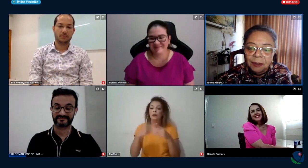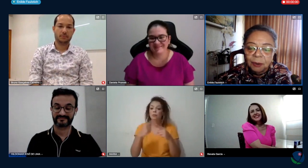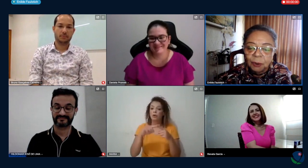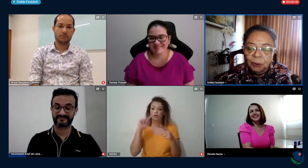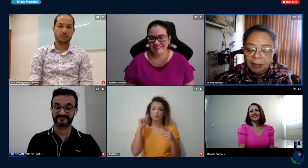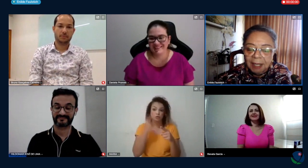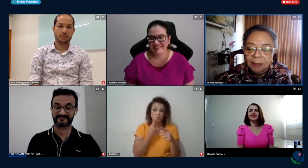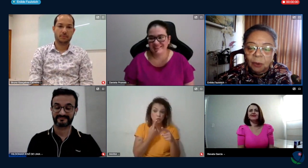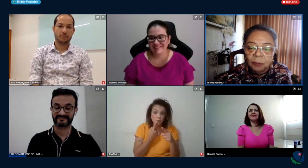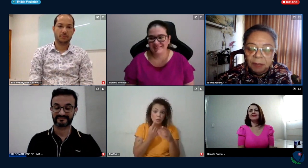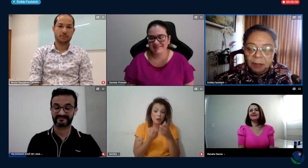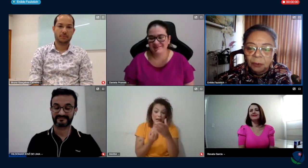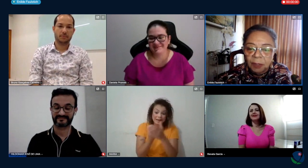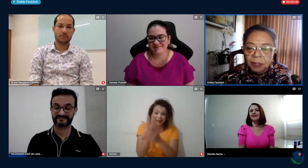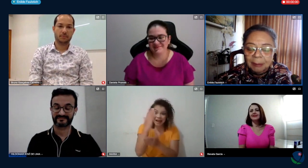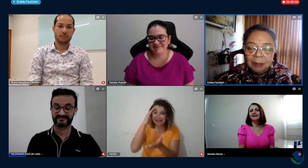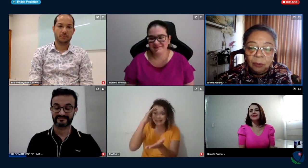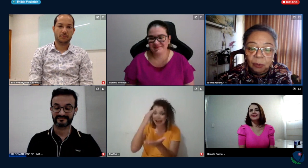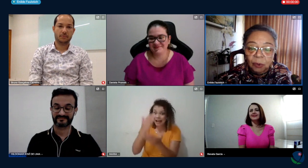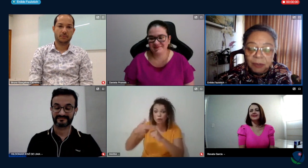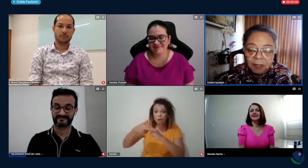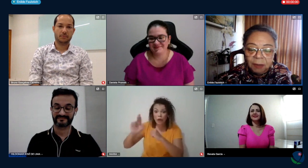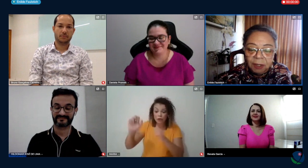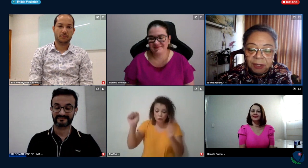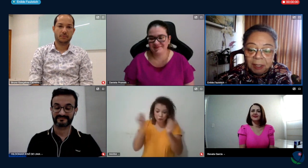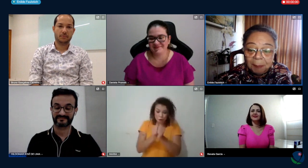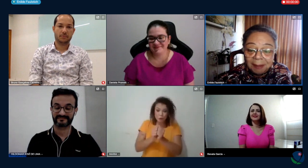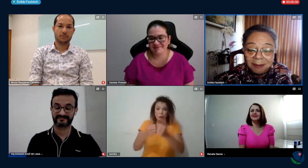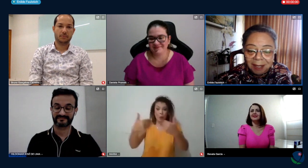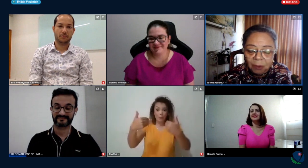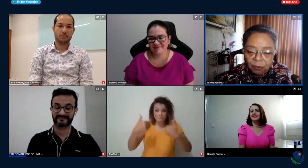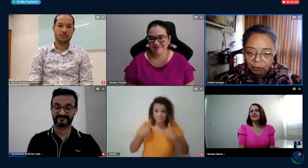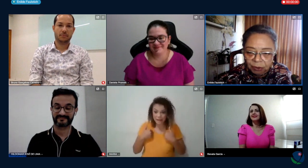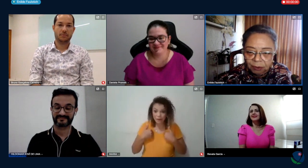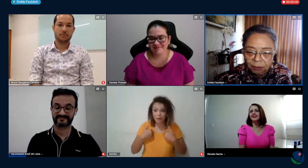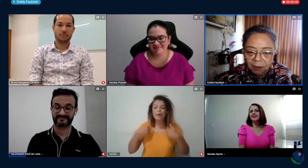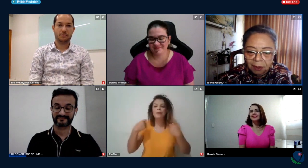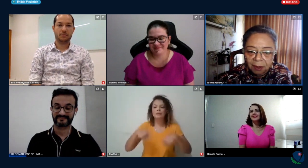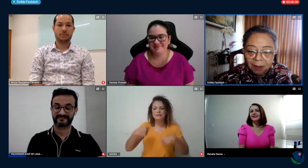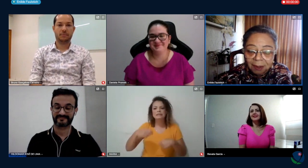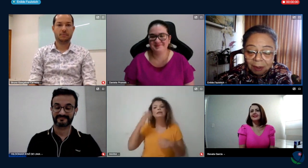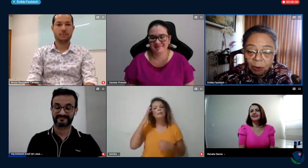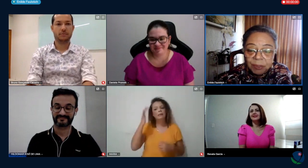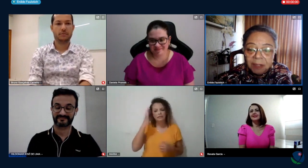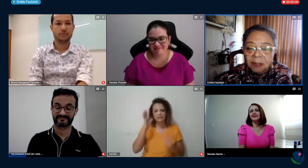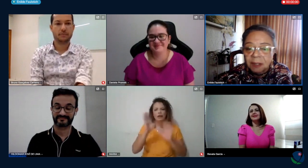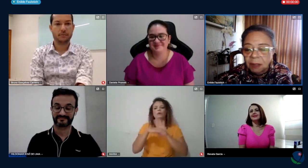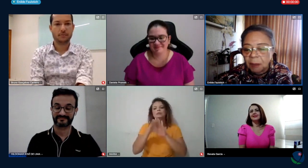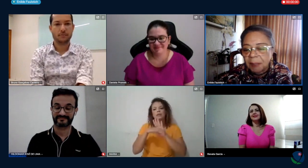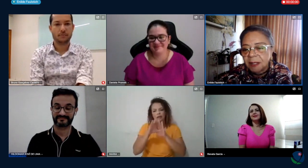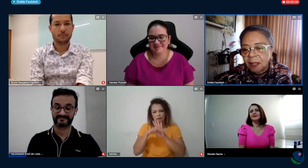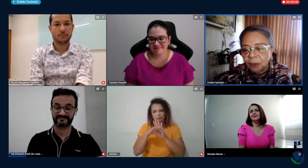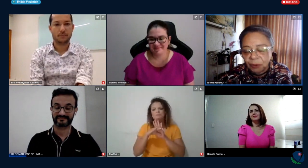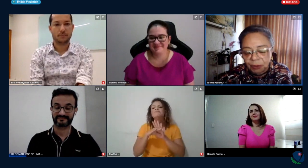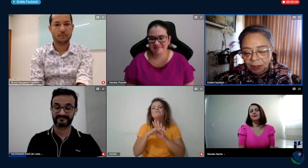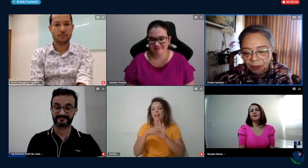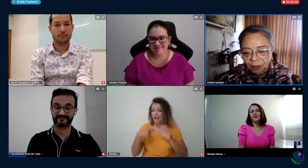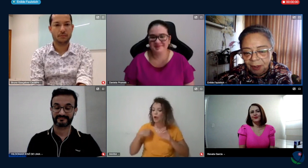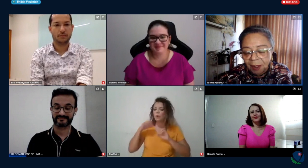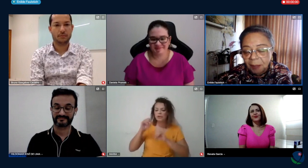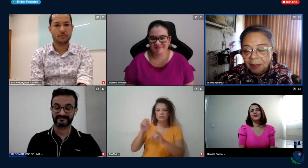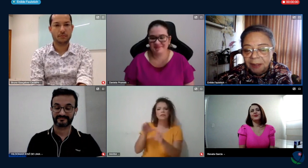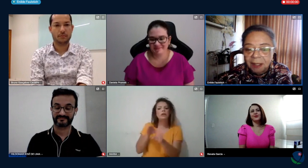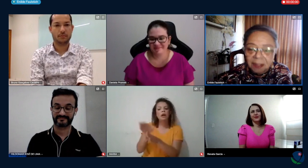tese de doutorado, e comigo, eles trabalham com conceito, eles têm que pensar conceito. Então, eu os ensino a pensar